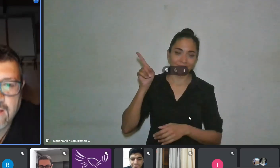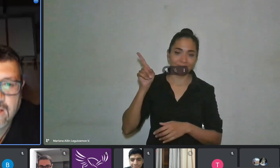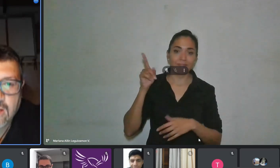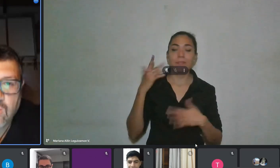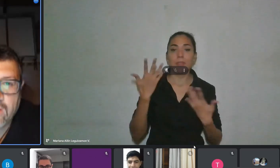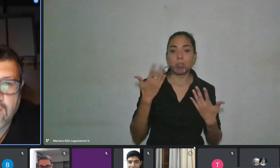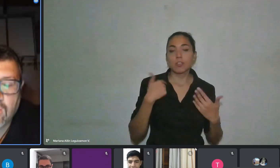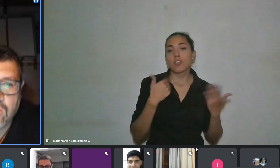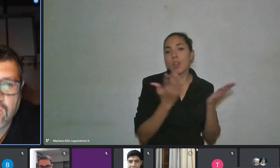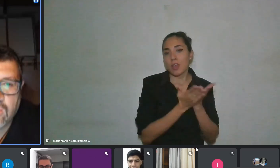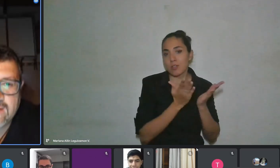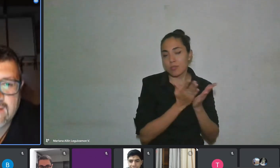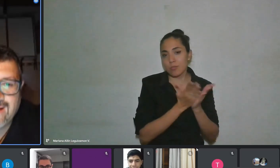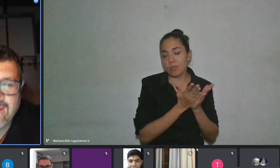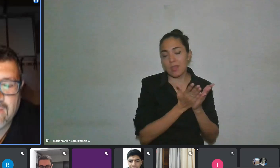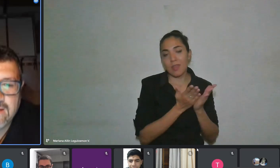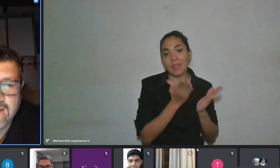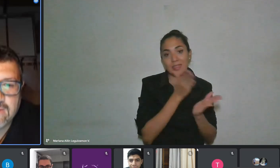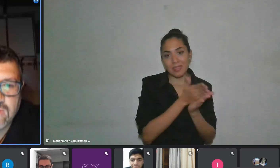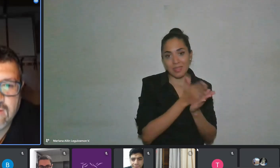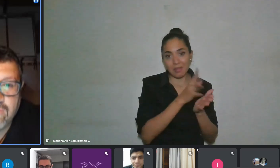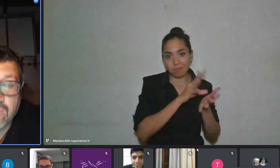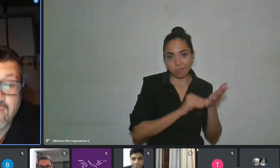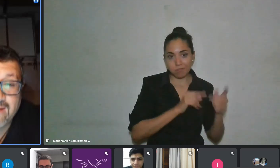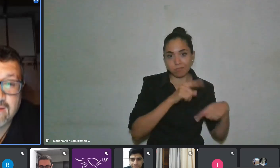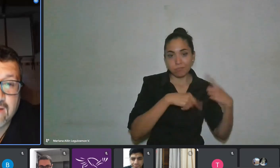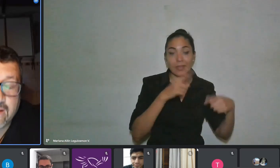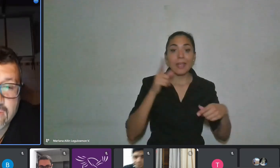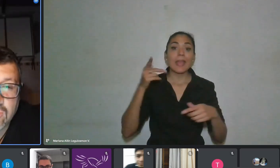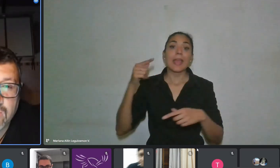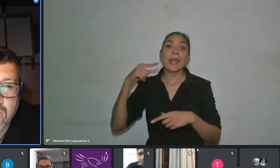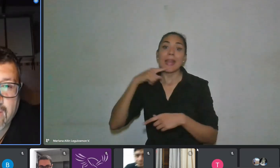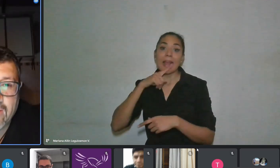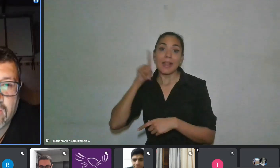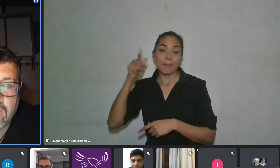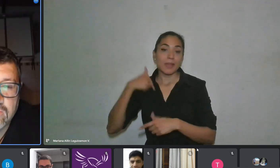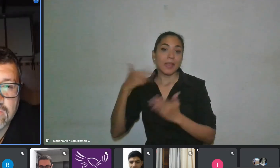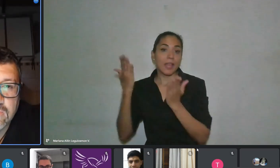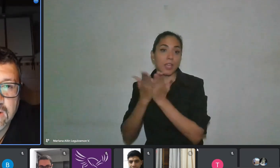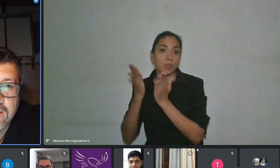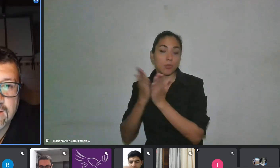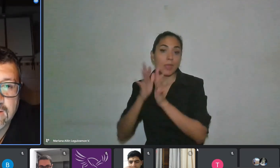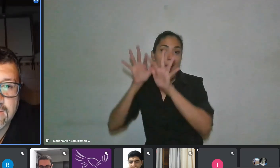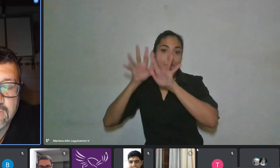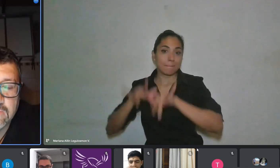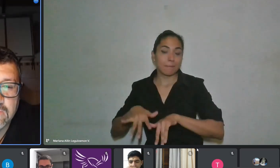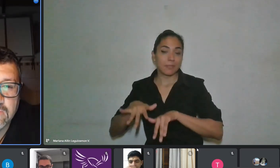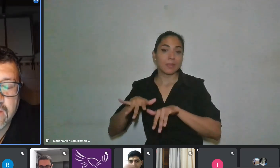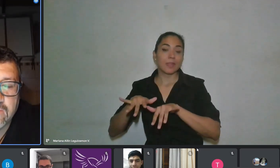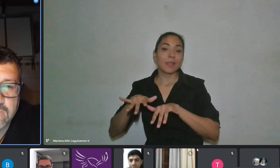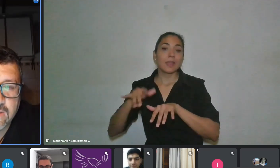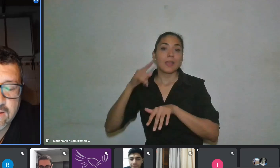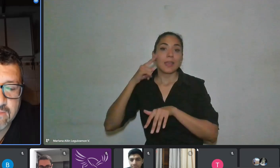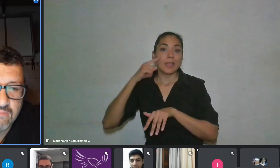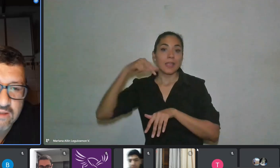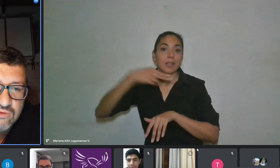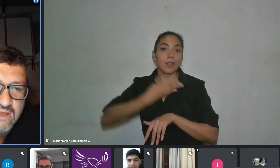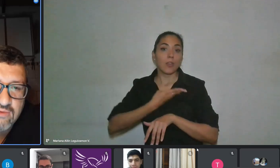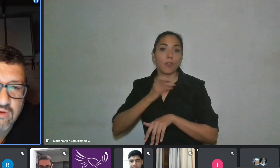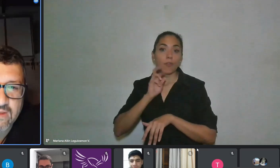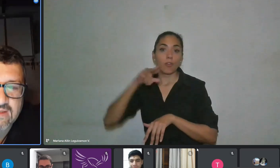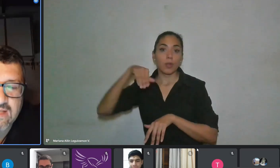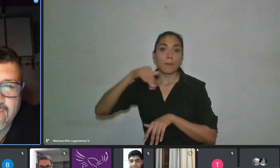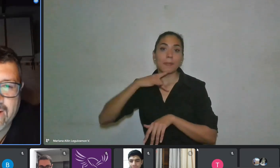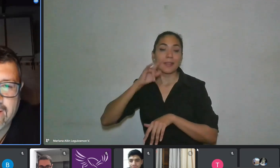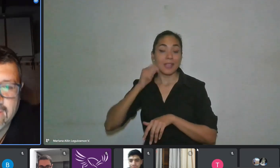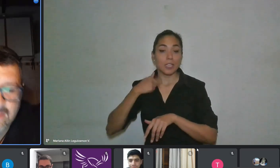derecho. Luego, allá en Alemania, estudié informática. Soy programador. Y, bueno, estudié en